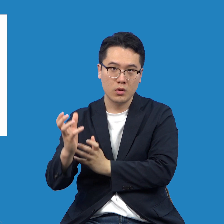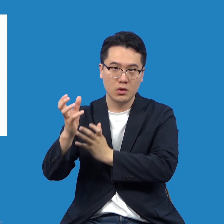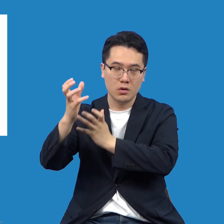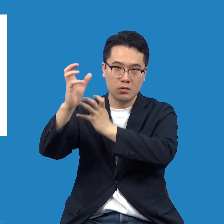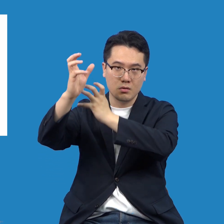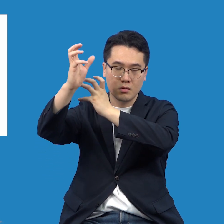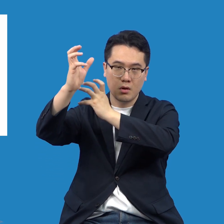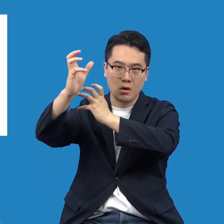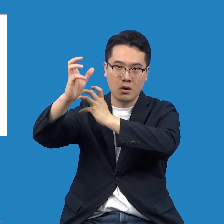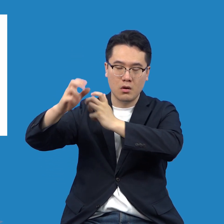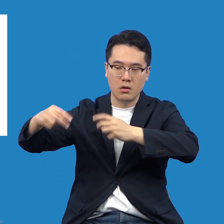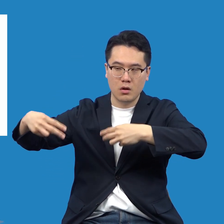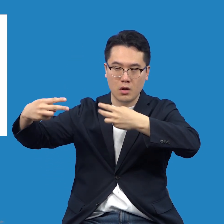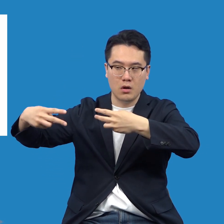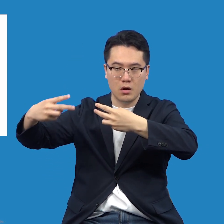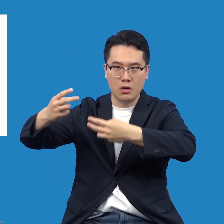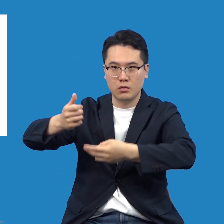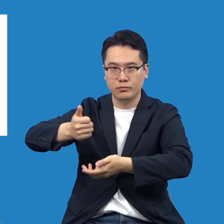올라갔습니다.